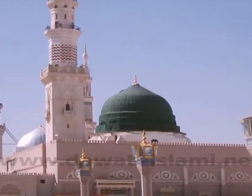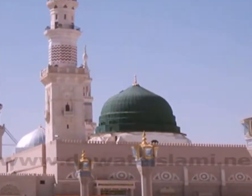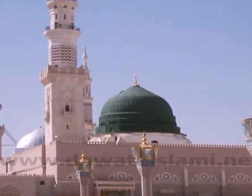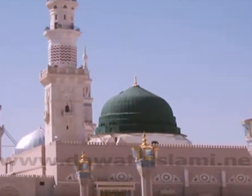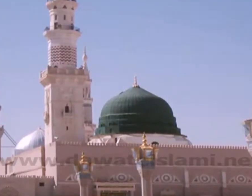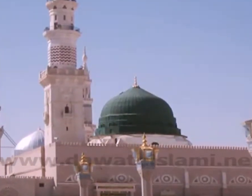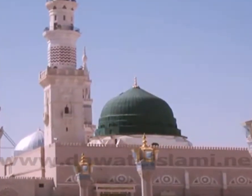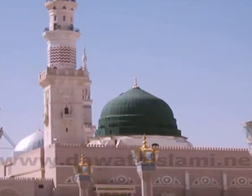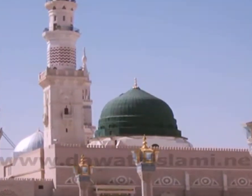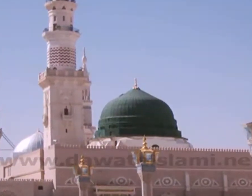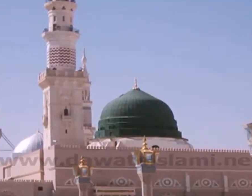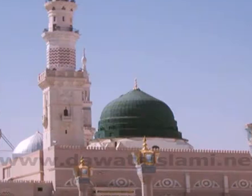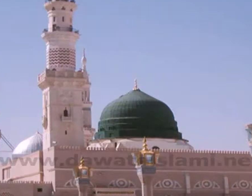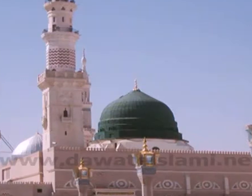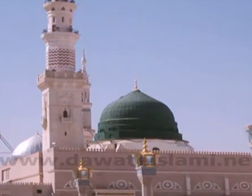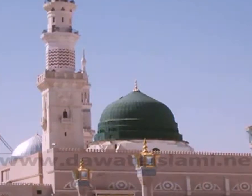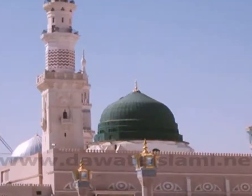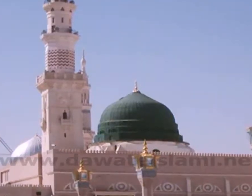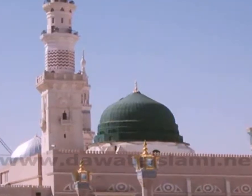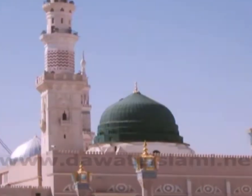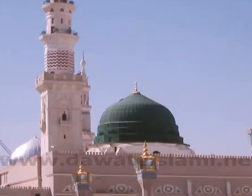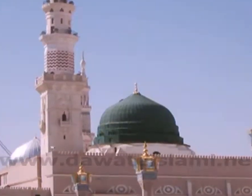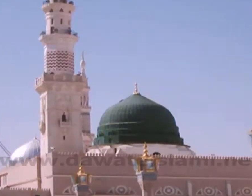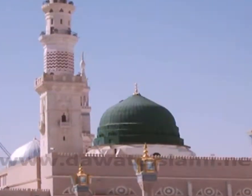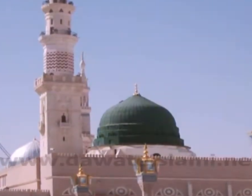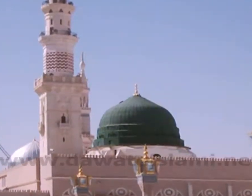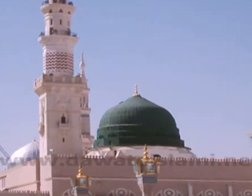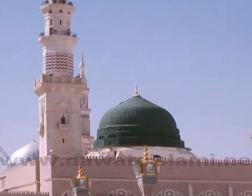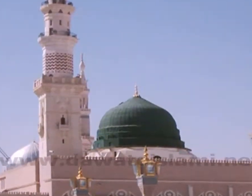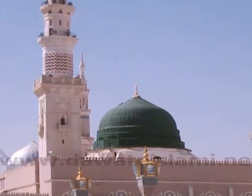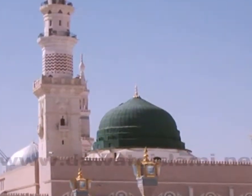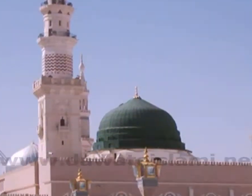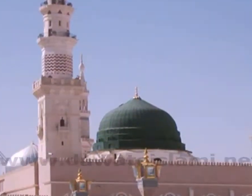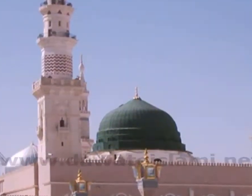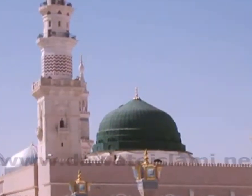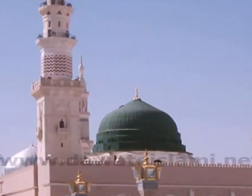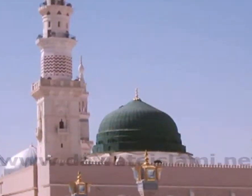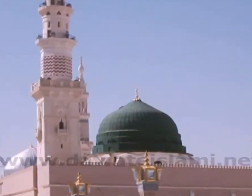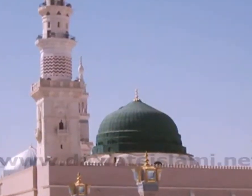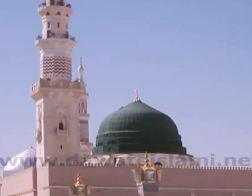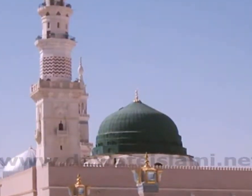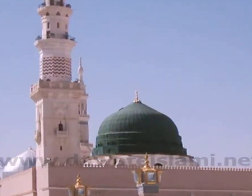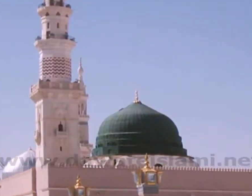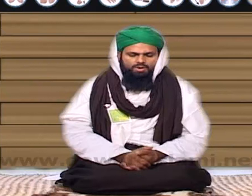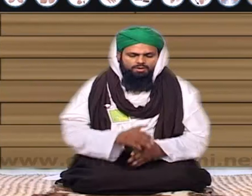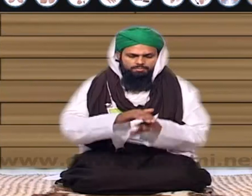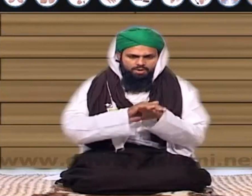محمد النبی الأمی الحبیب العالی القدر العظیم الجاہ وعلی آلہ وصحبہ وسلم۔ پیارے اسلامی